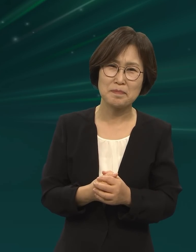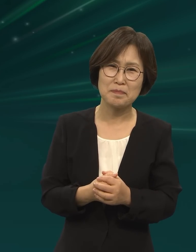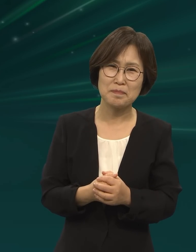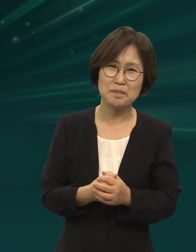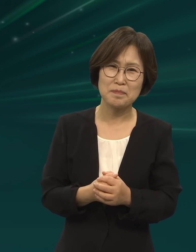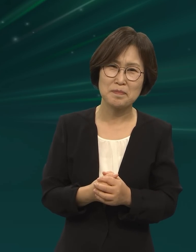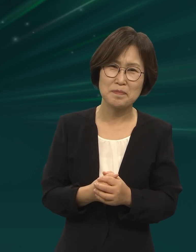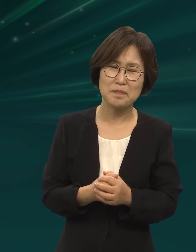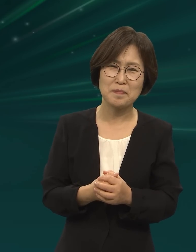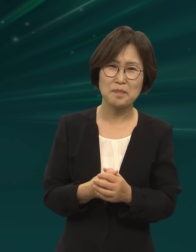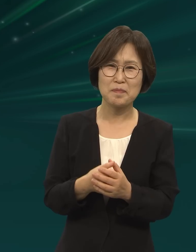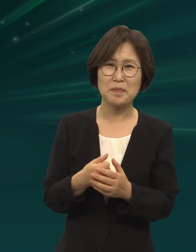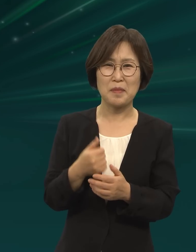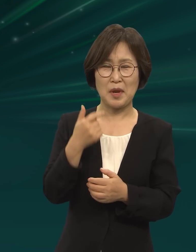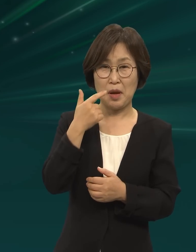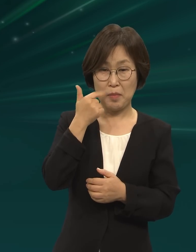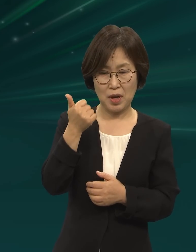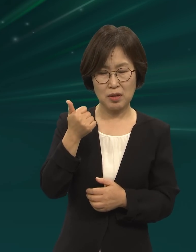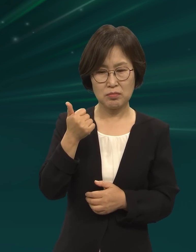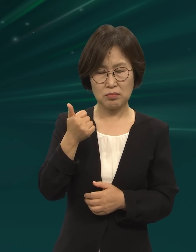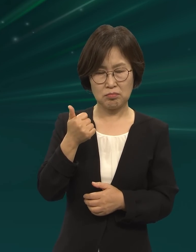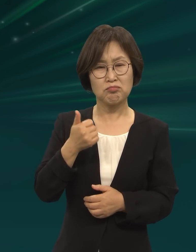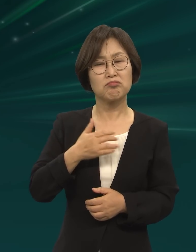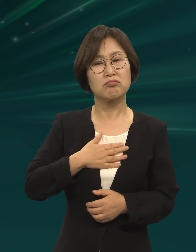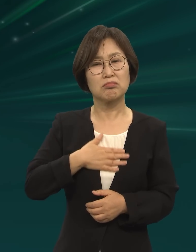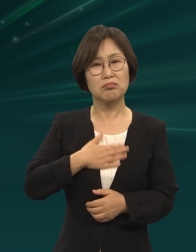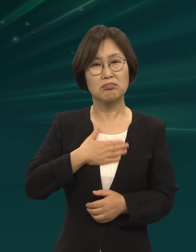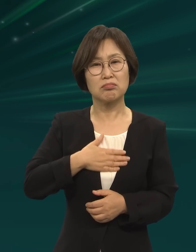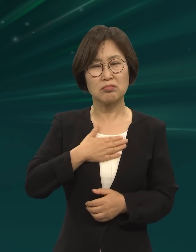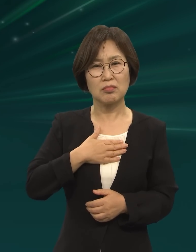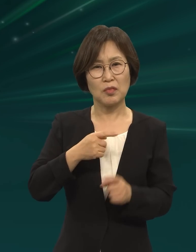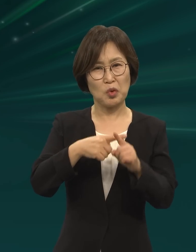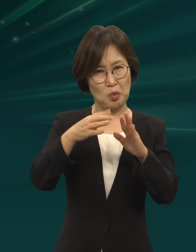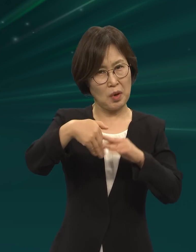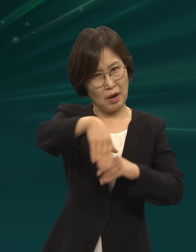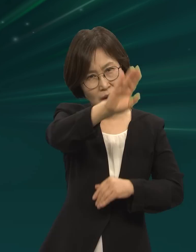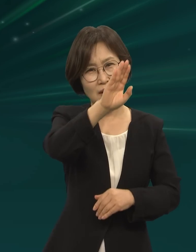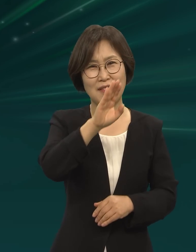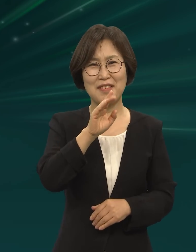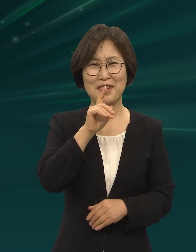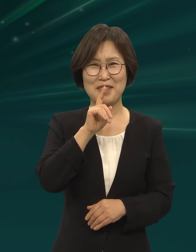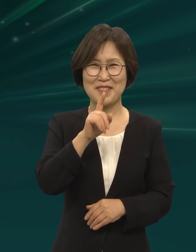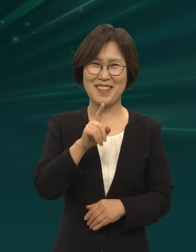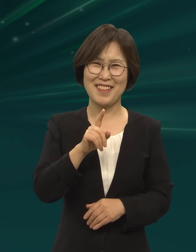여보, 아빠가 그래, 알았어, 데리고 가.